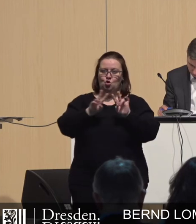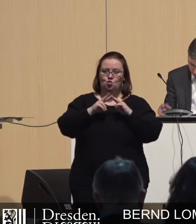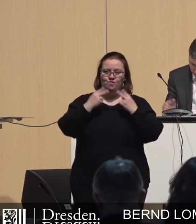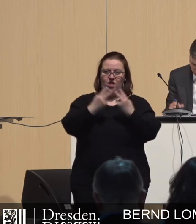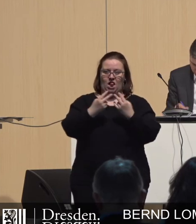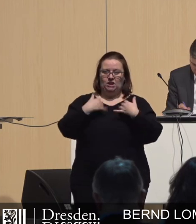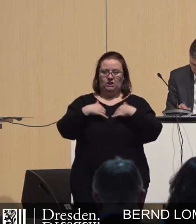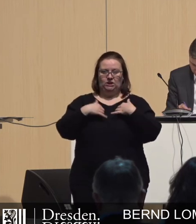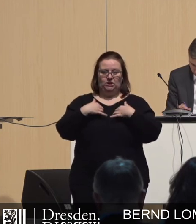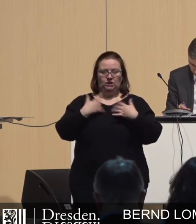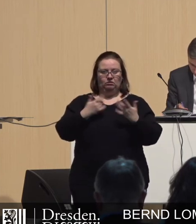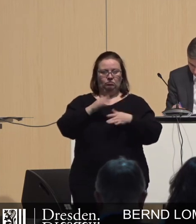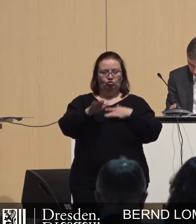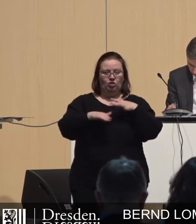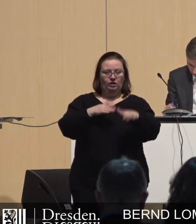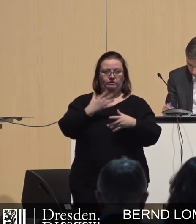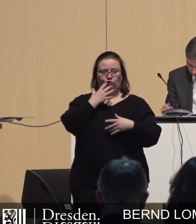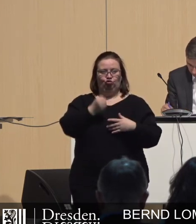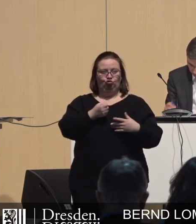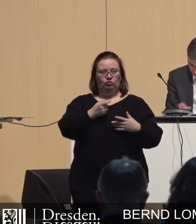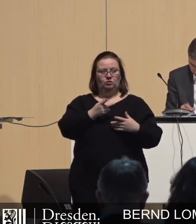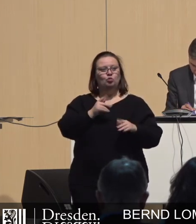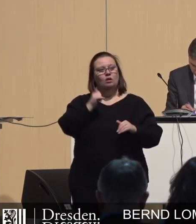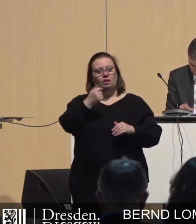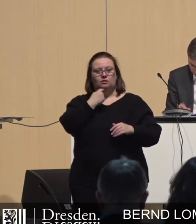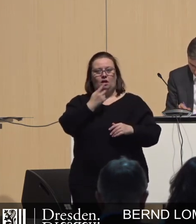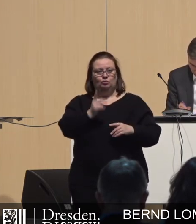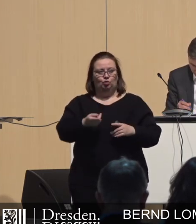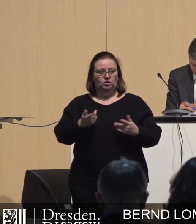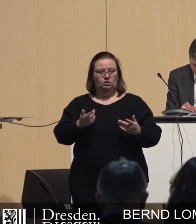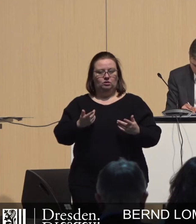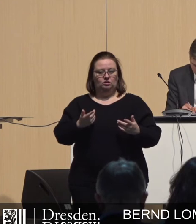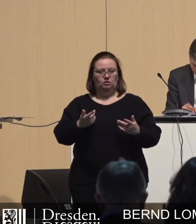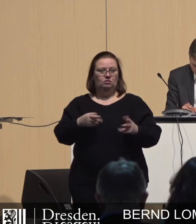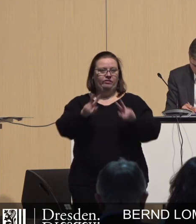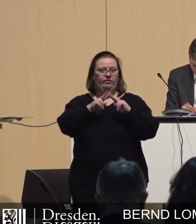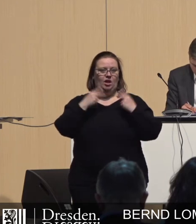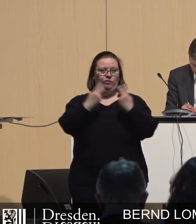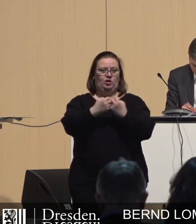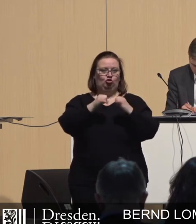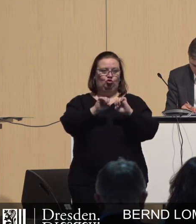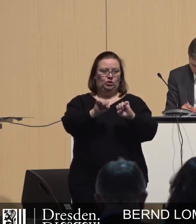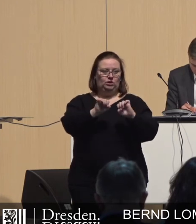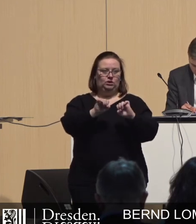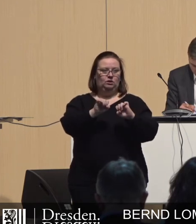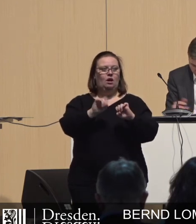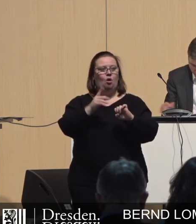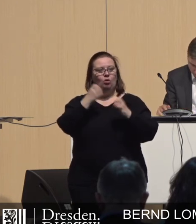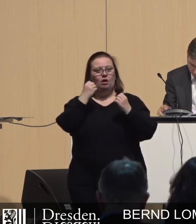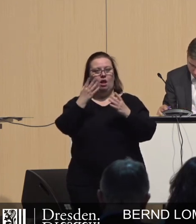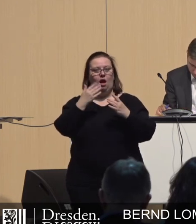sehr nach vorne geschritten sind oder schreiten, möchte ich eines sagen, wer Umweltschutz sagt, meint sicherlich